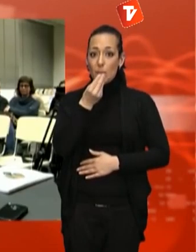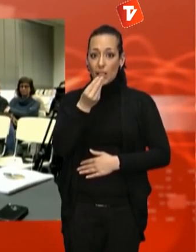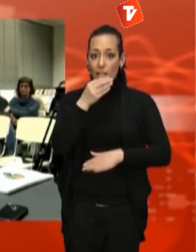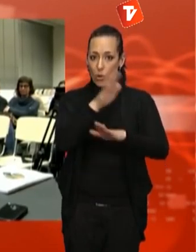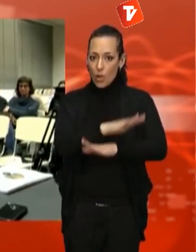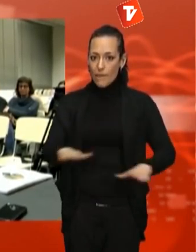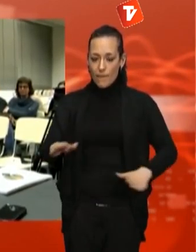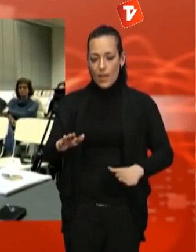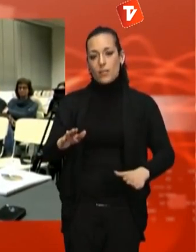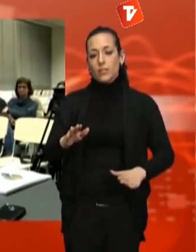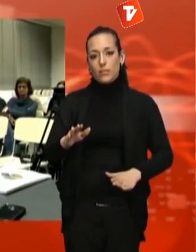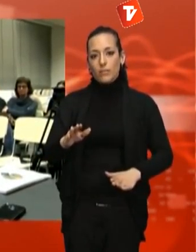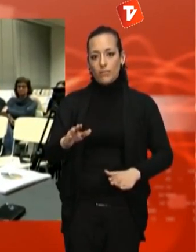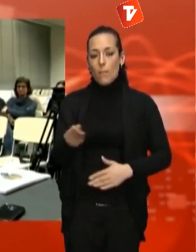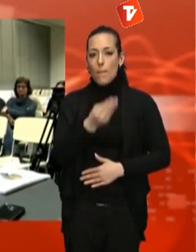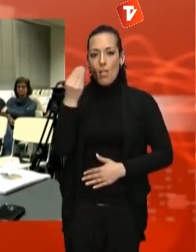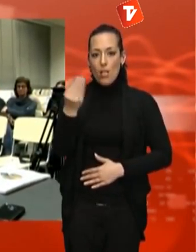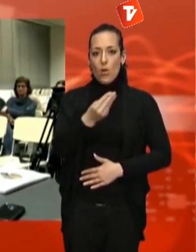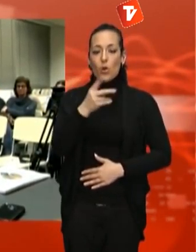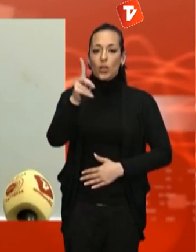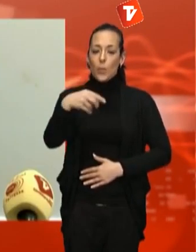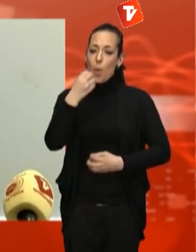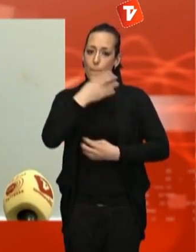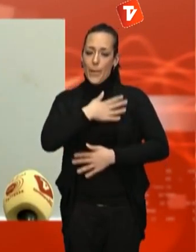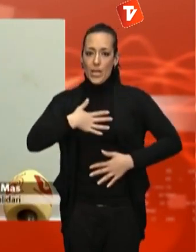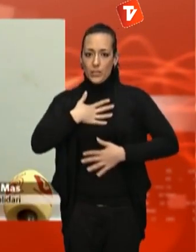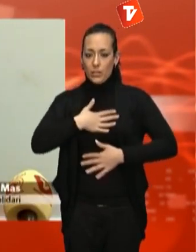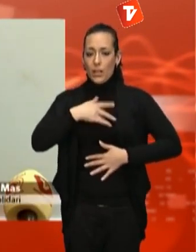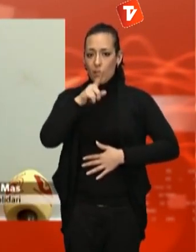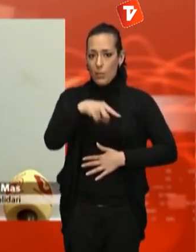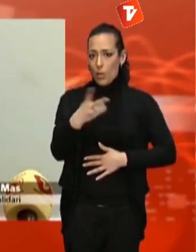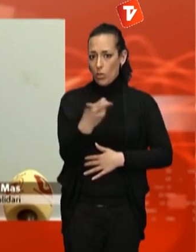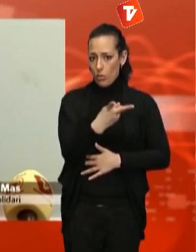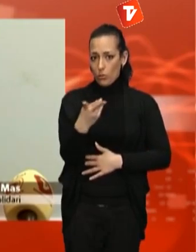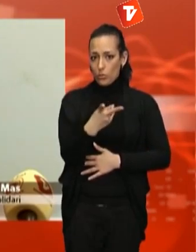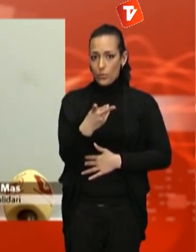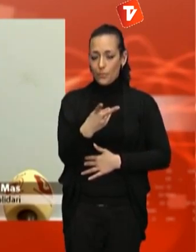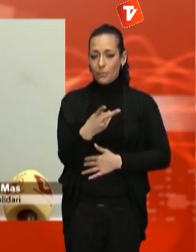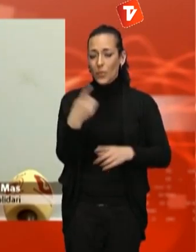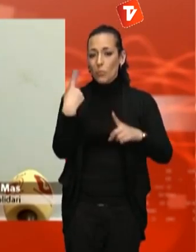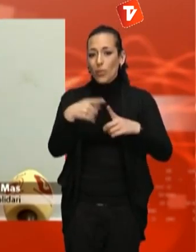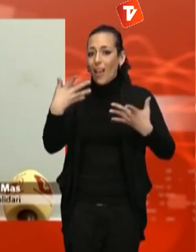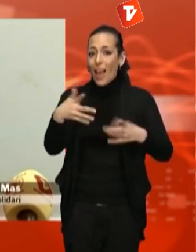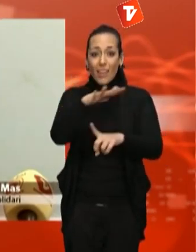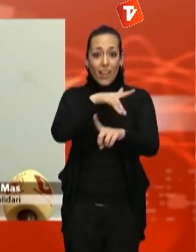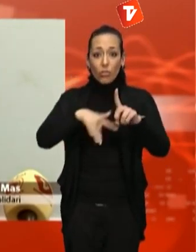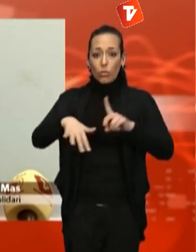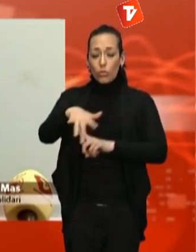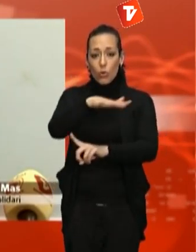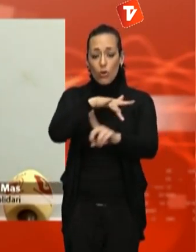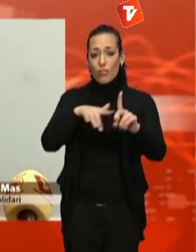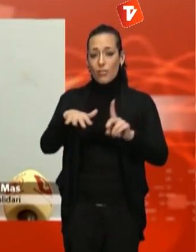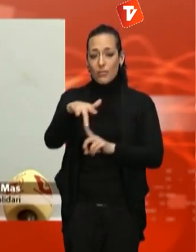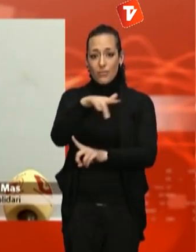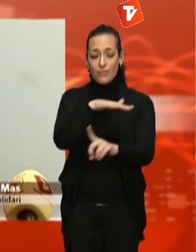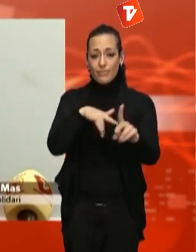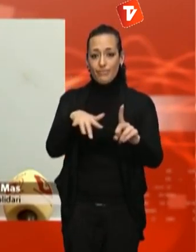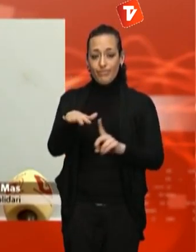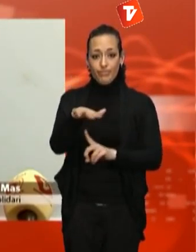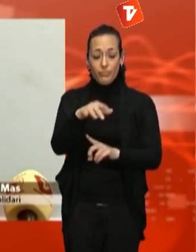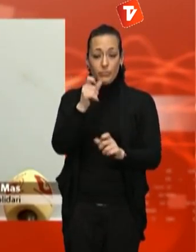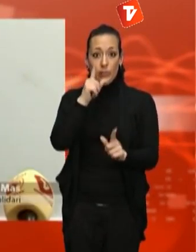Realment el que ens hem donat compte és que la mancança més important que hi en aquests moments en el nostre entorn és la falta d